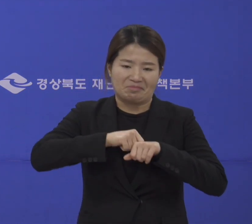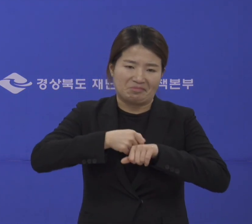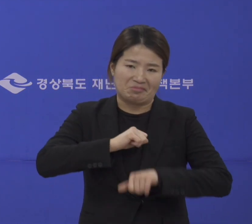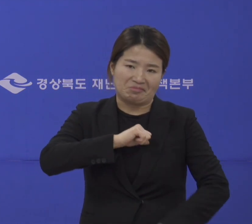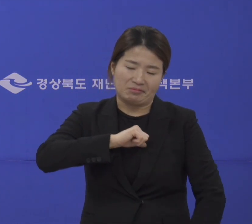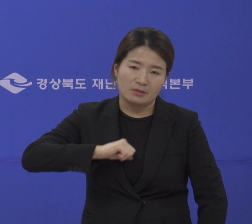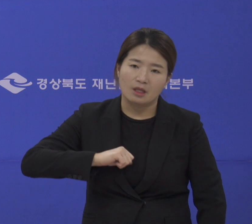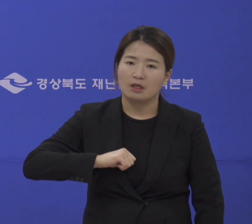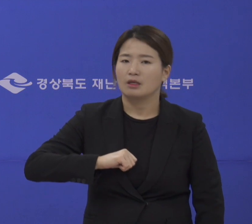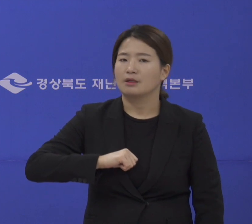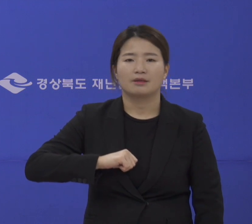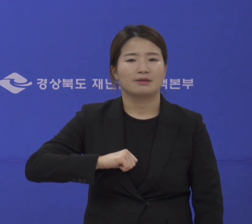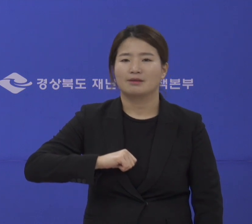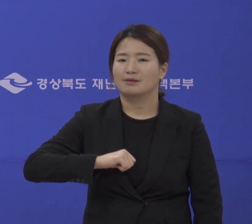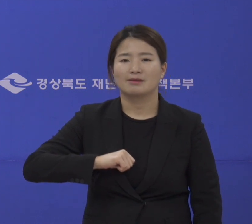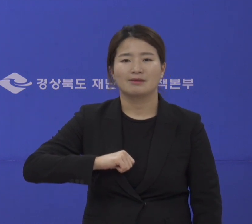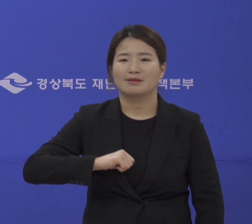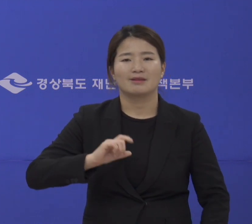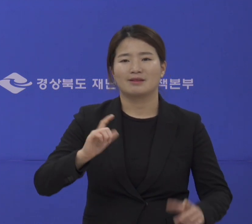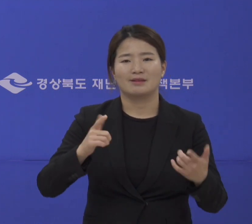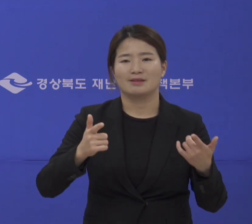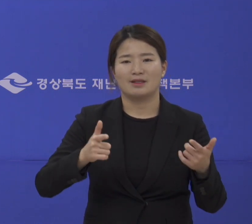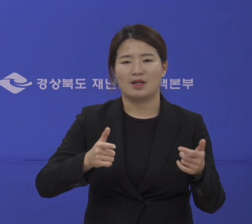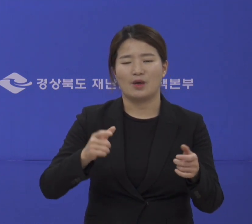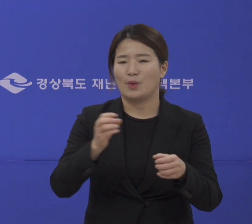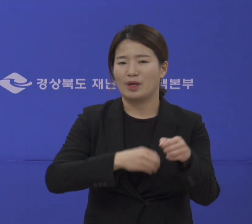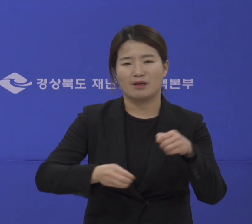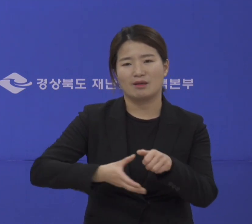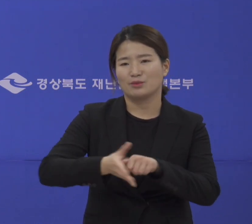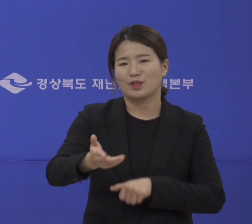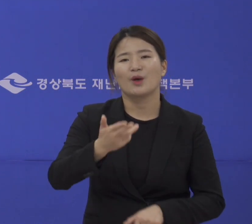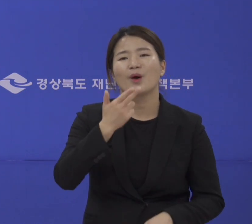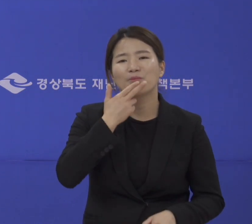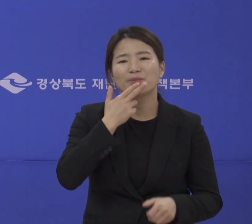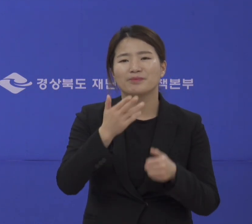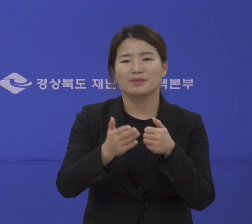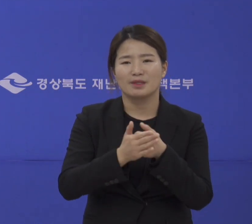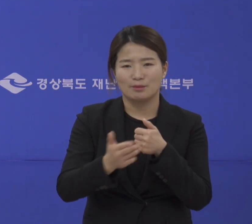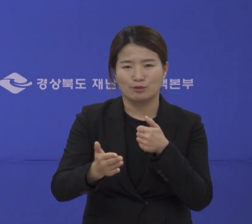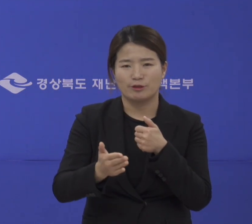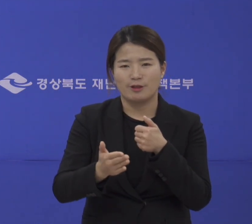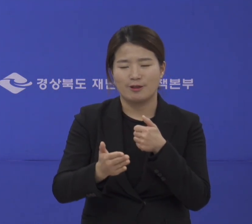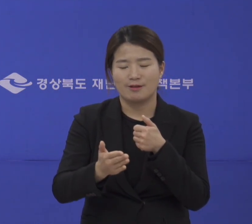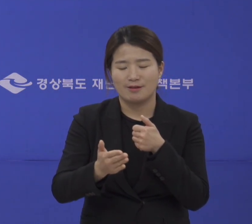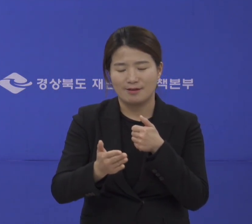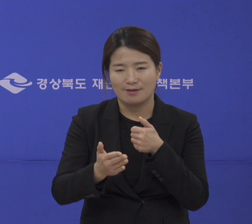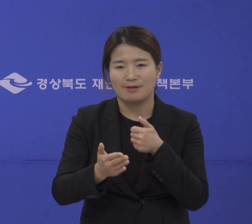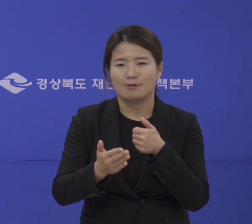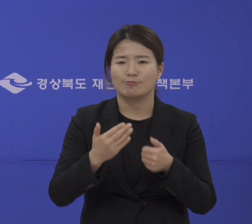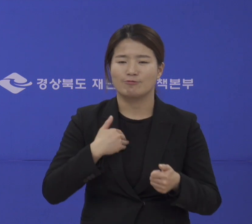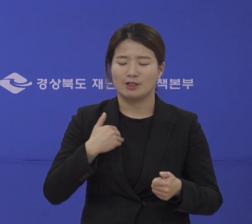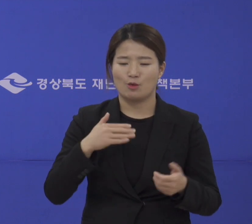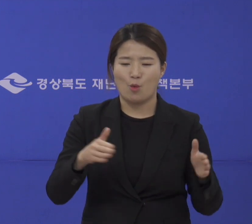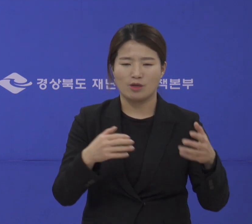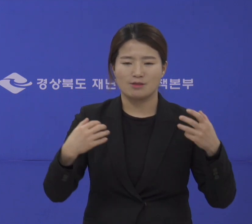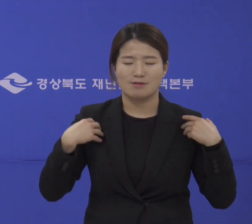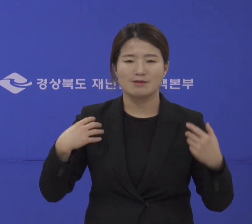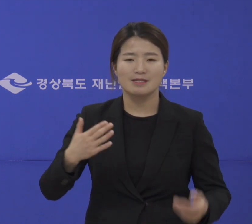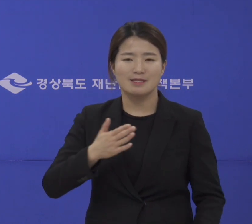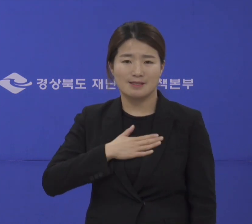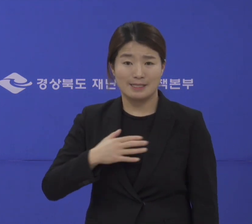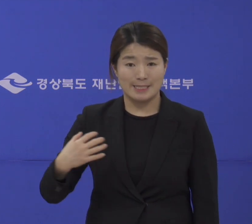아무런 자기들한테 불이익 없이 근무할 수 있도록 저들이 보장을 하겠습니다.